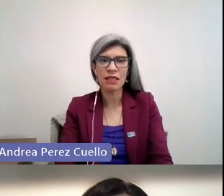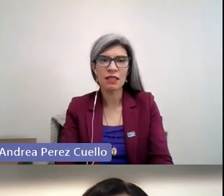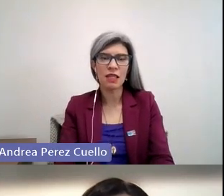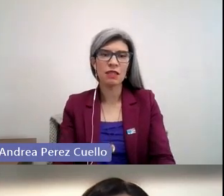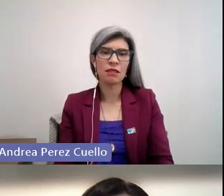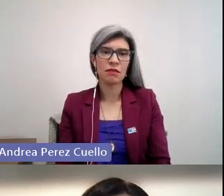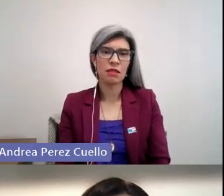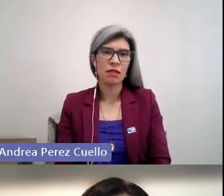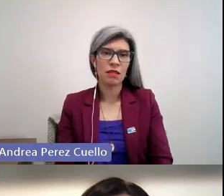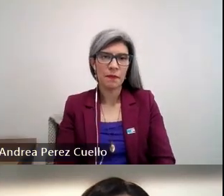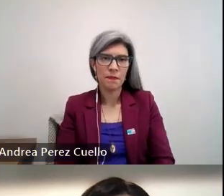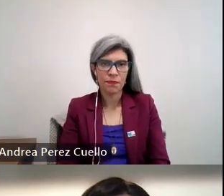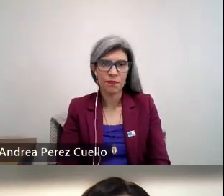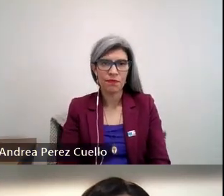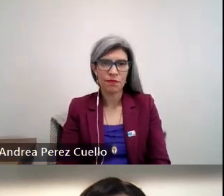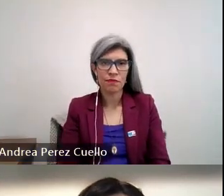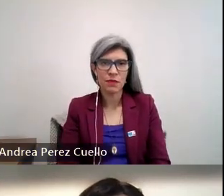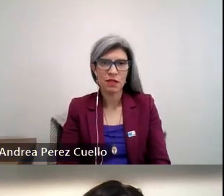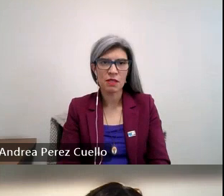será, Sebastián.